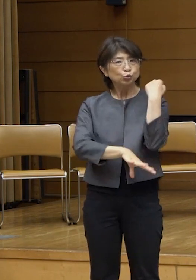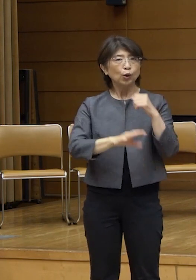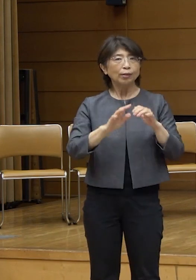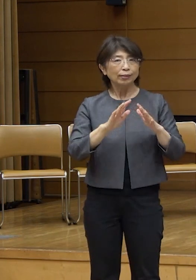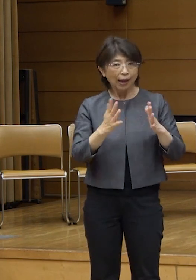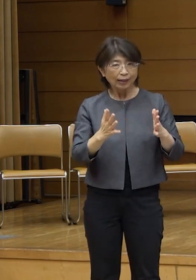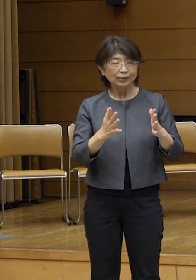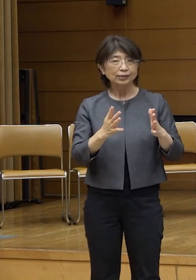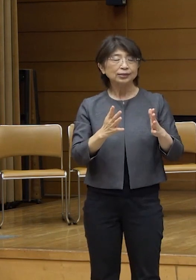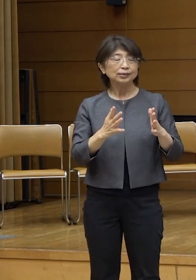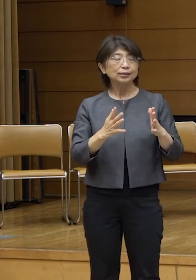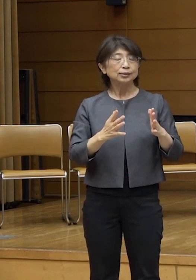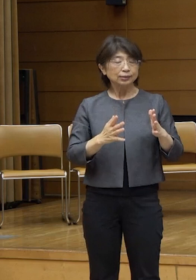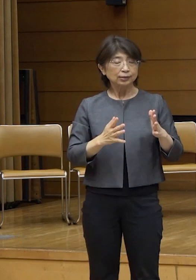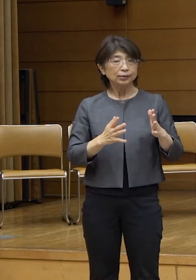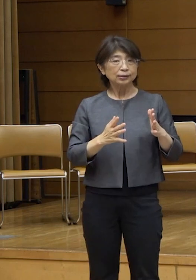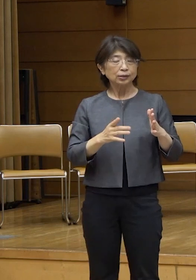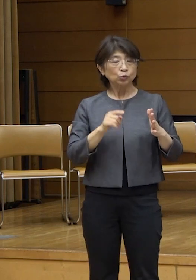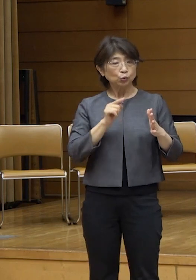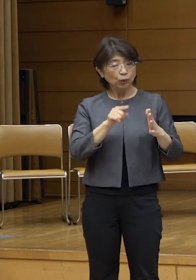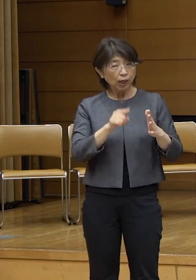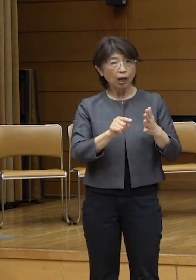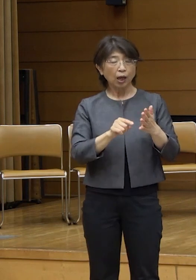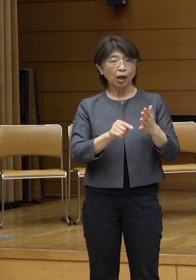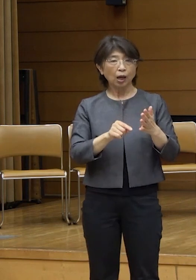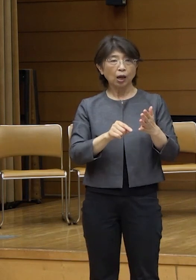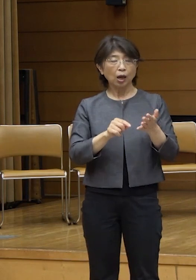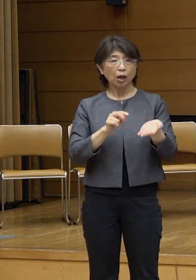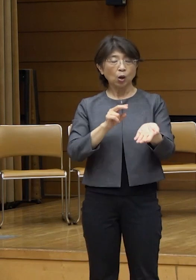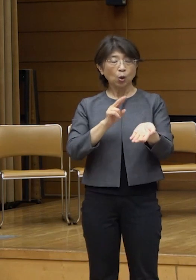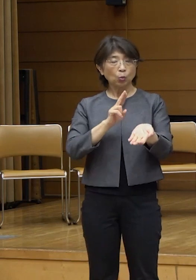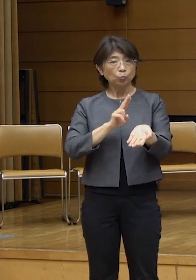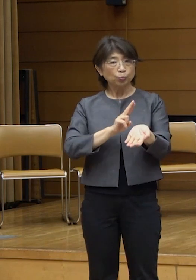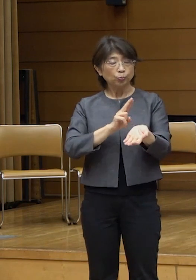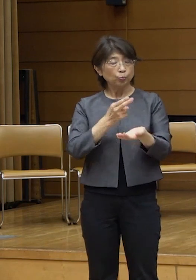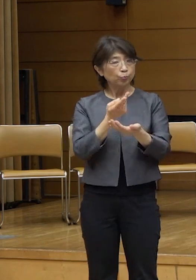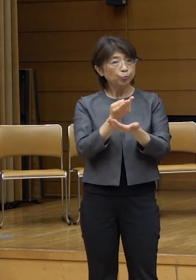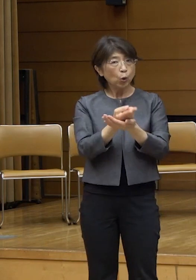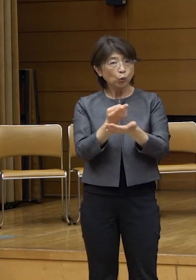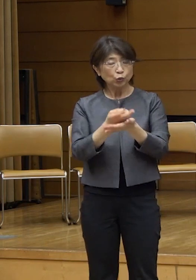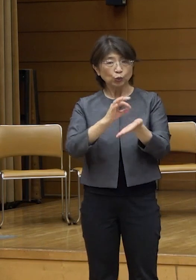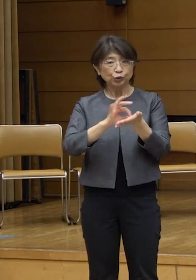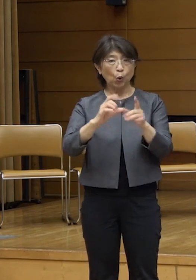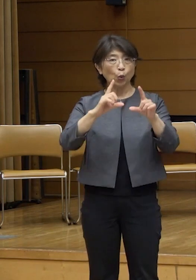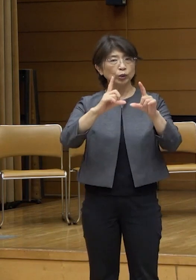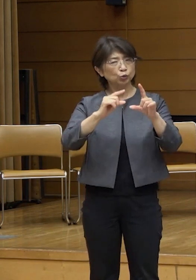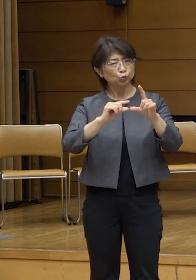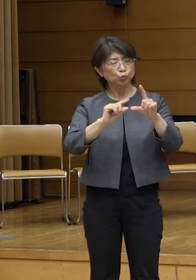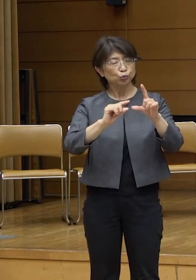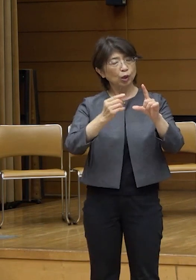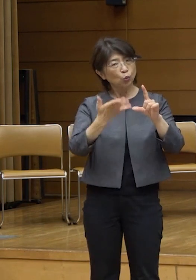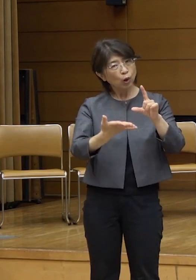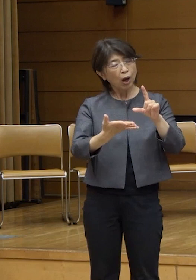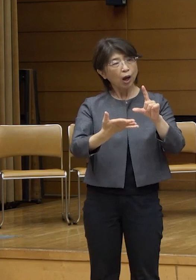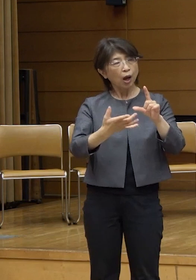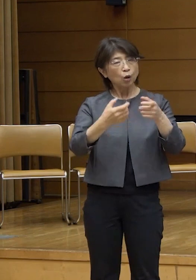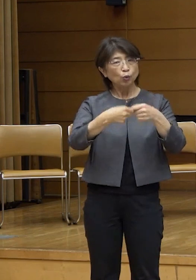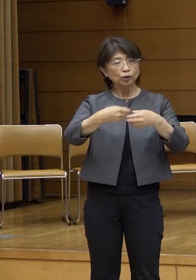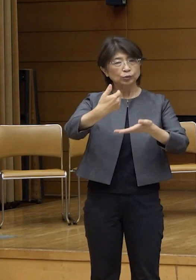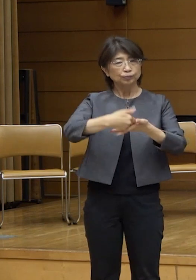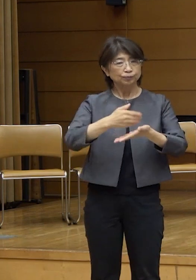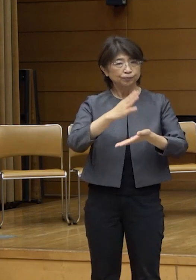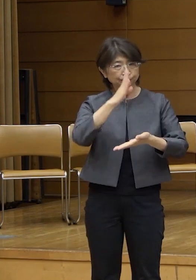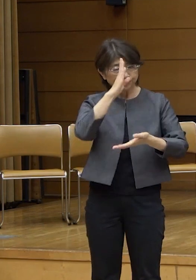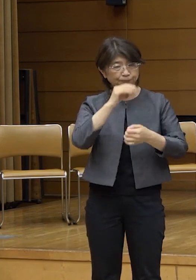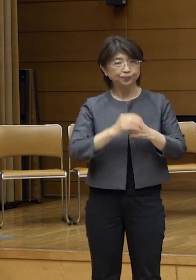病床使用率っていうのがもうちょっと これはちいさんあるいは金井先生